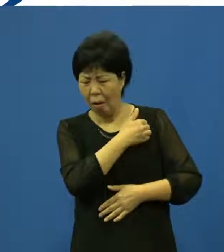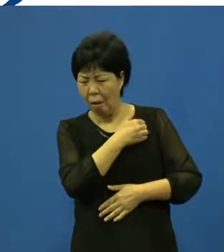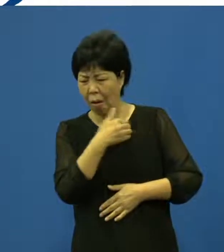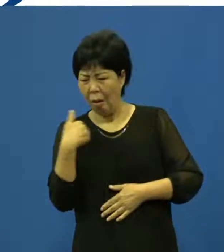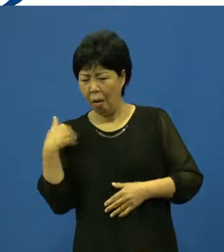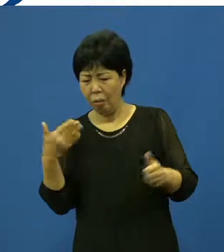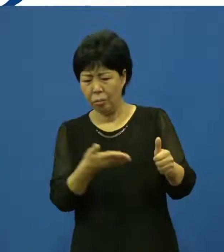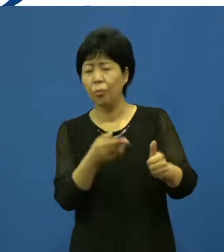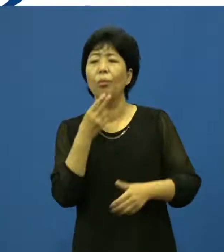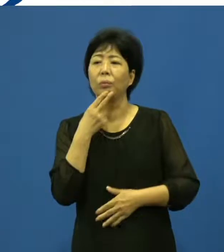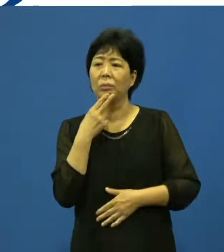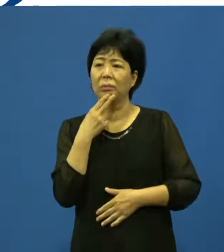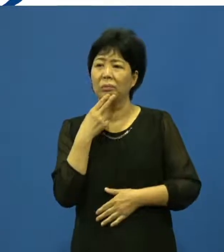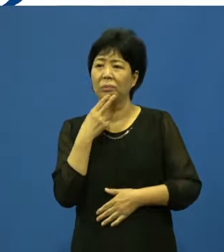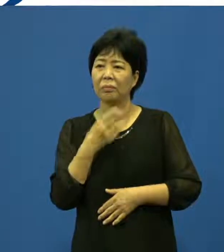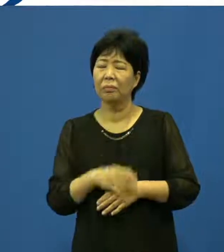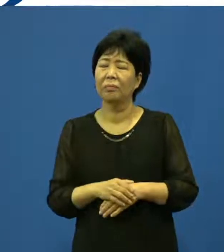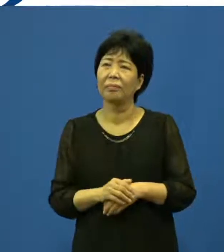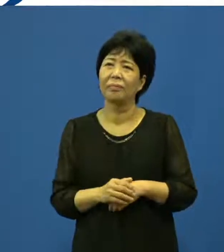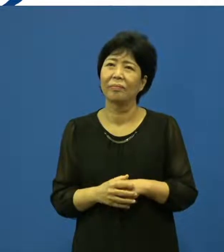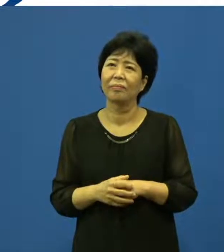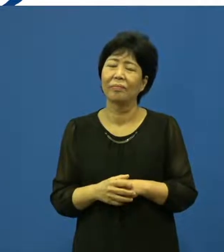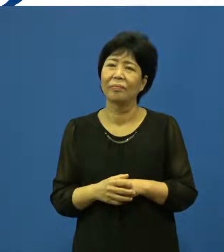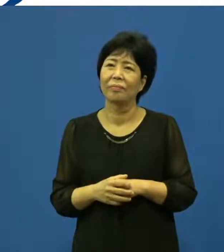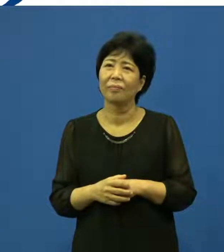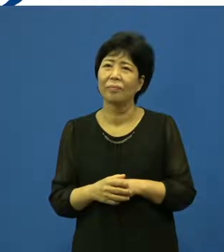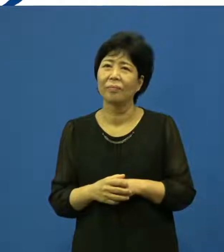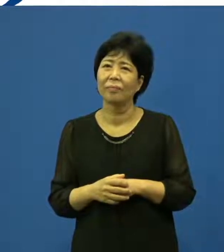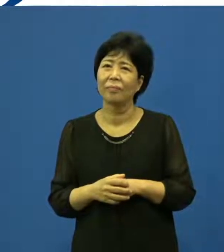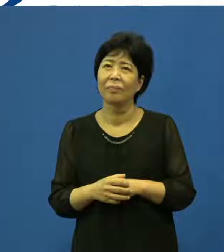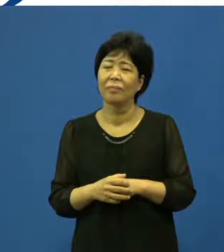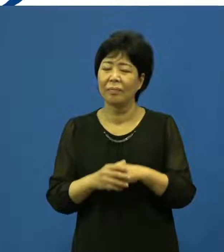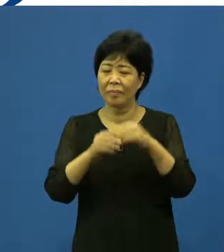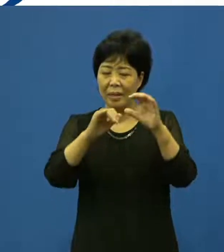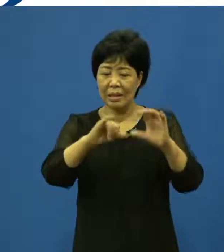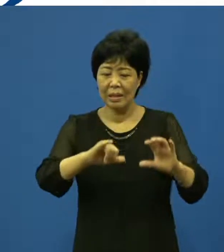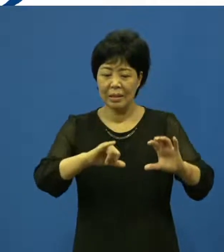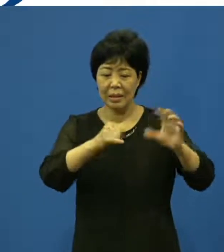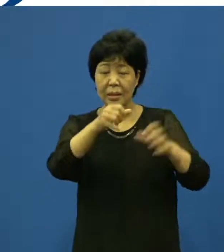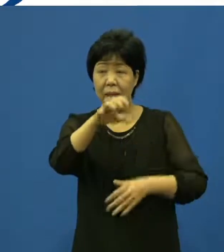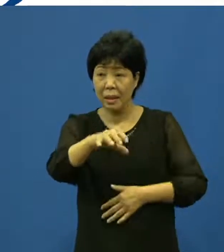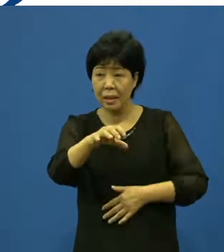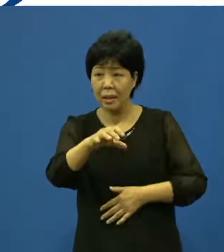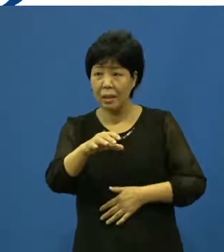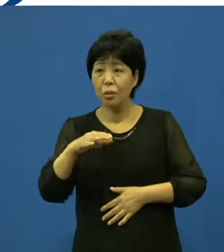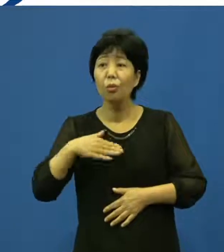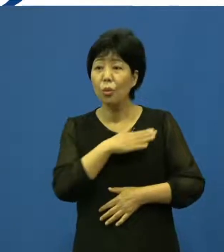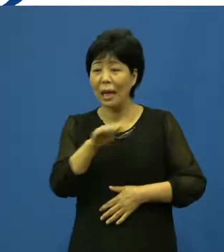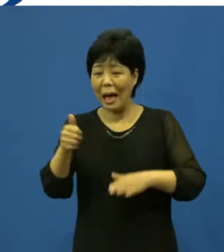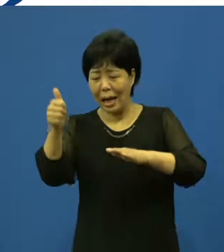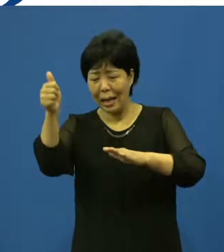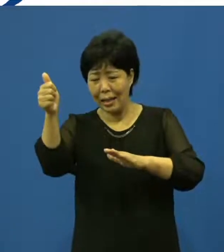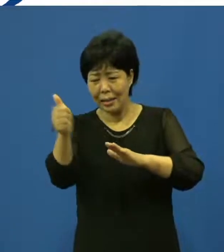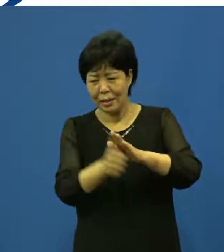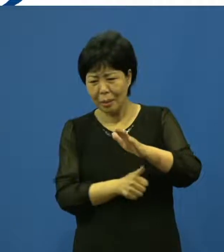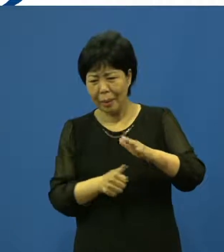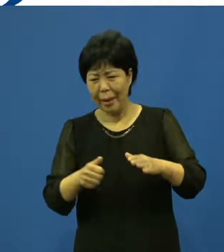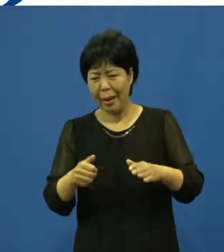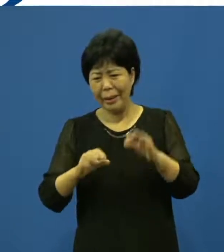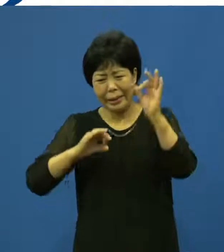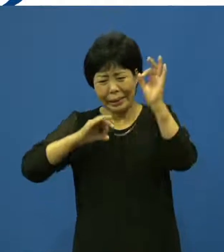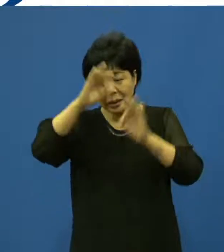한두 번의 실수는 넘어갈 수는 있을지 모르지만 세상에서는 우리의 실수는 언제나 어디에서든